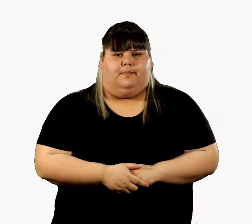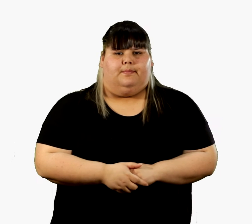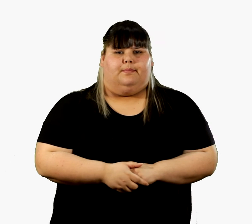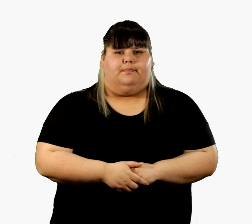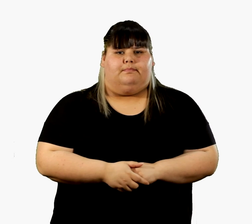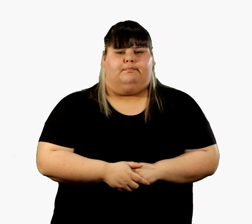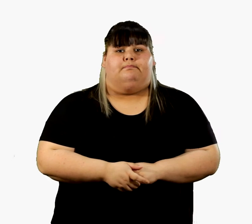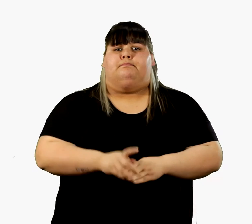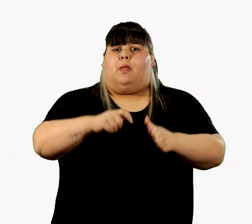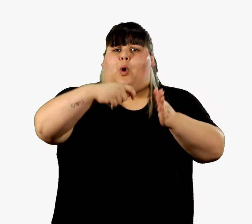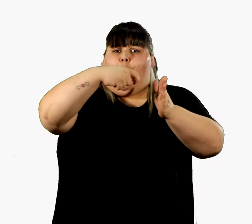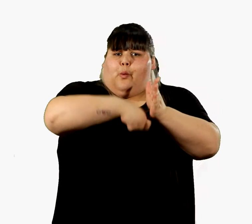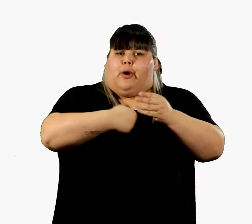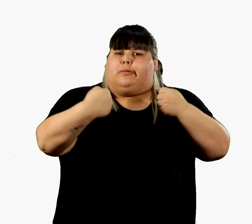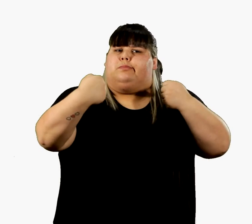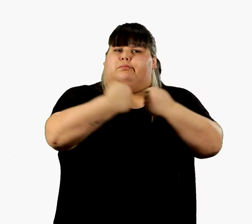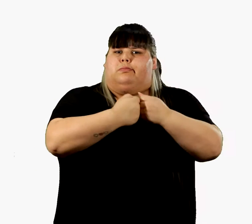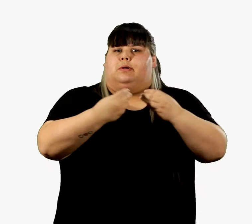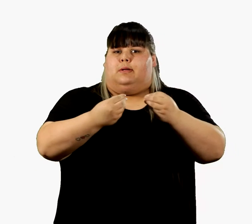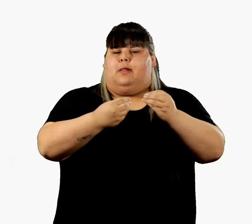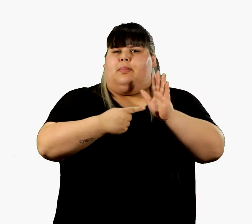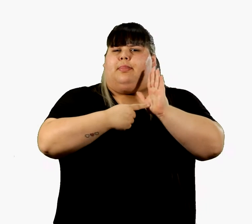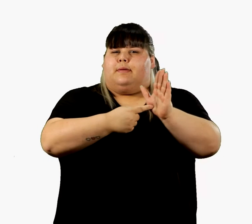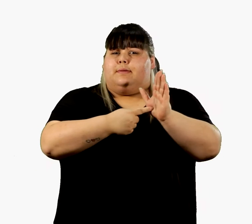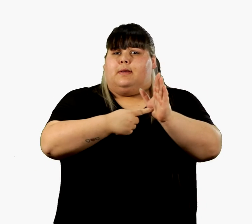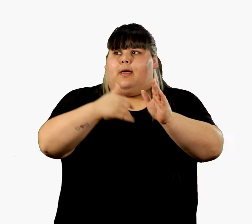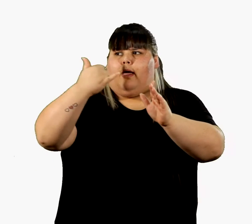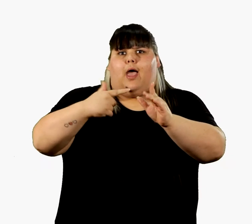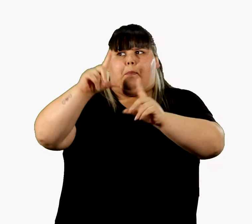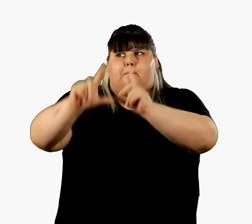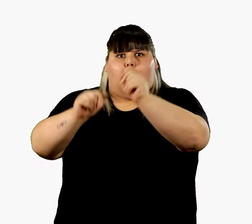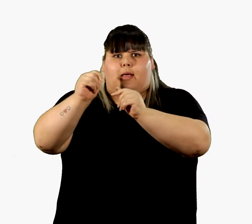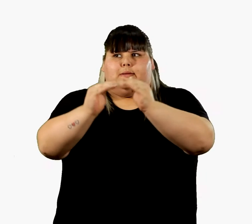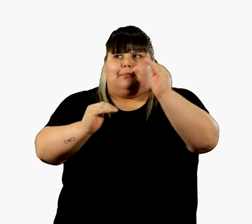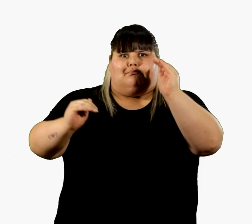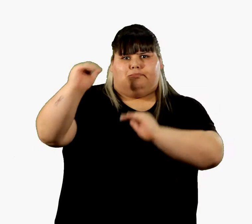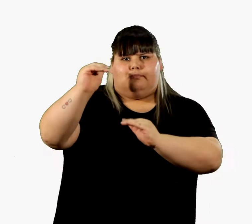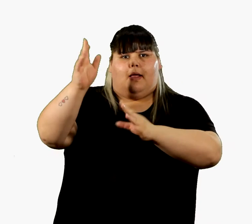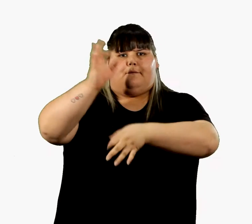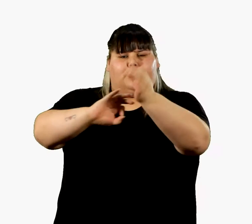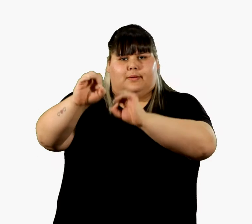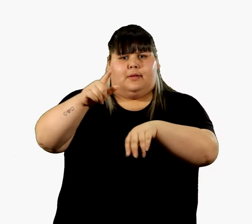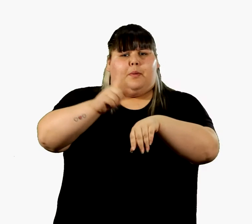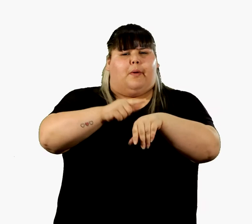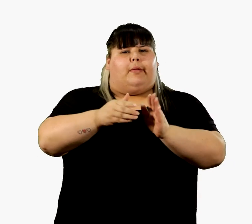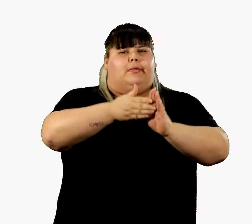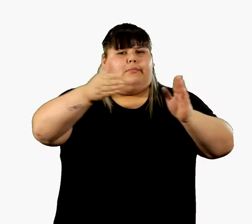bajo el acuerdo que declaraba nación más favorecida durante el mandato de bernardino rivadavia